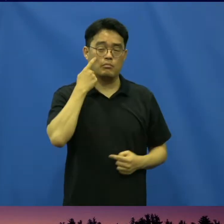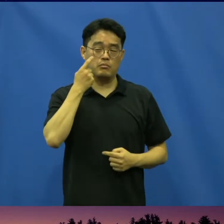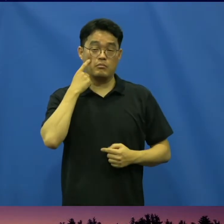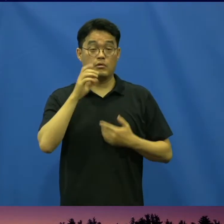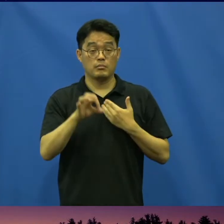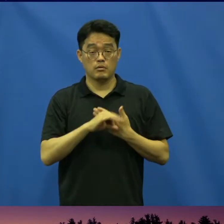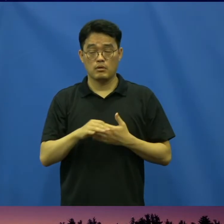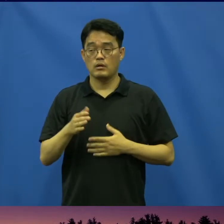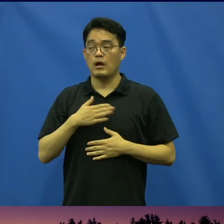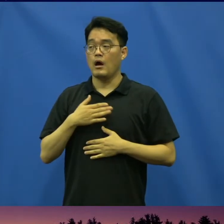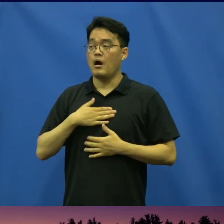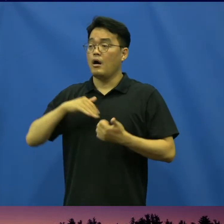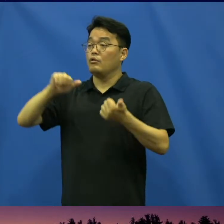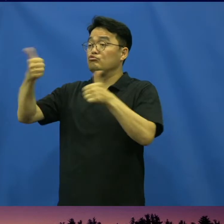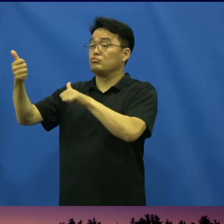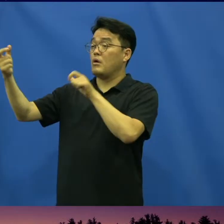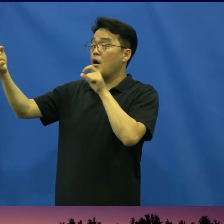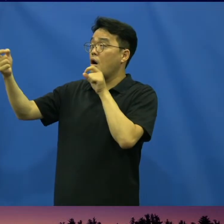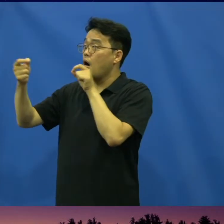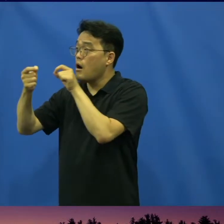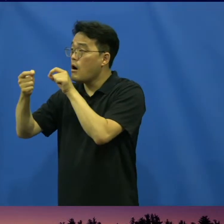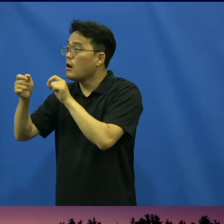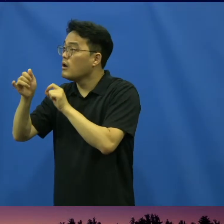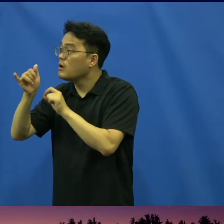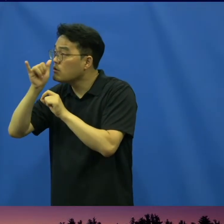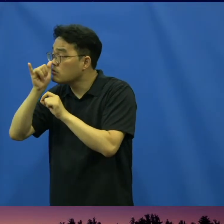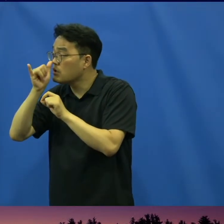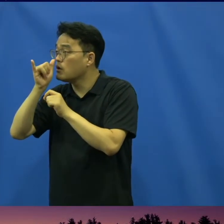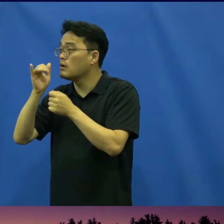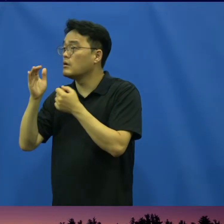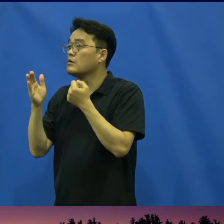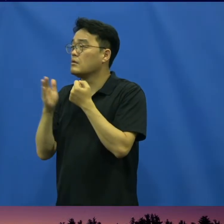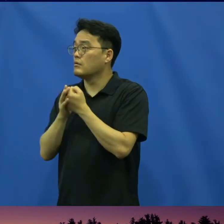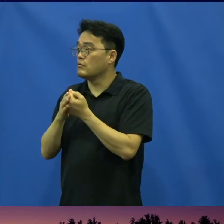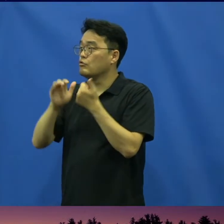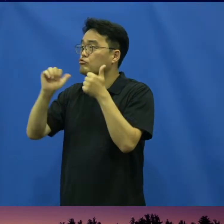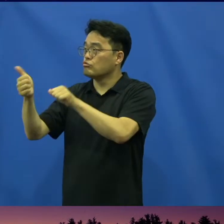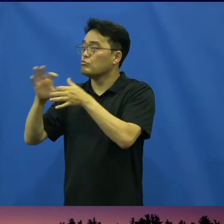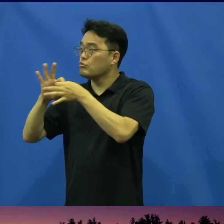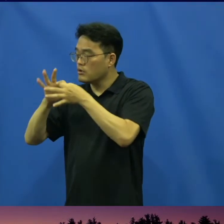그래서 지혜자들은 항상 죽음을 염두에 두고 살아요.